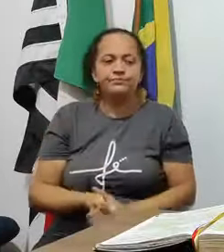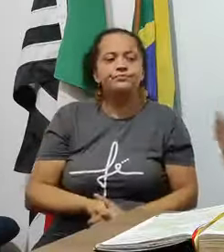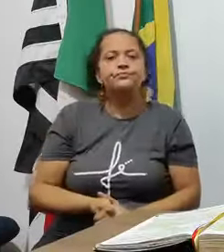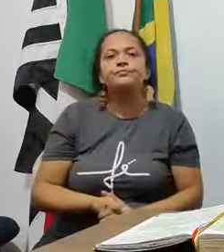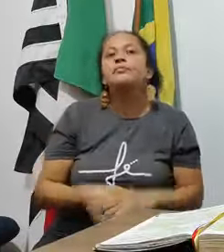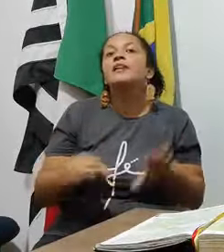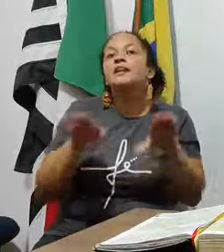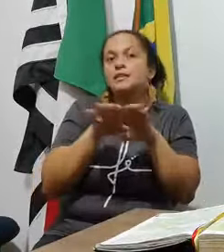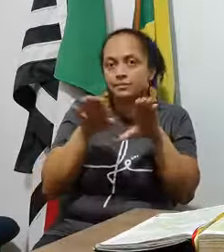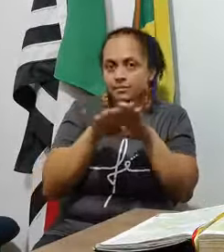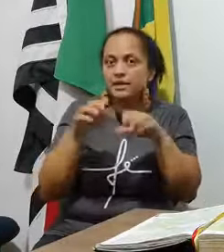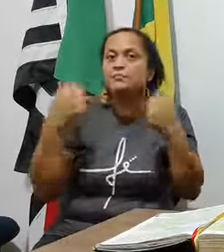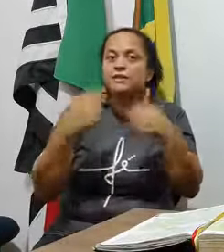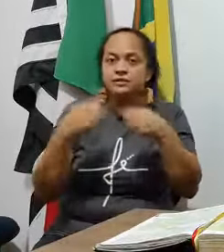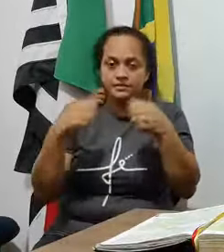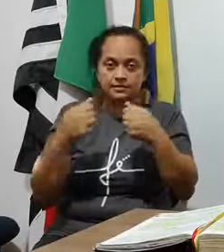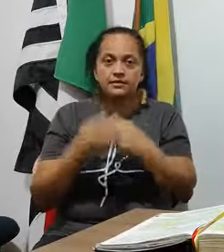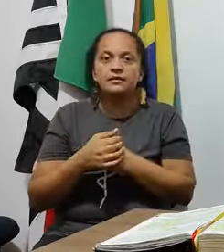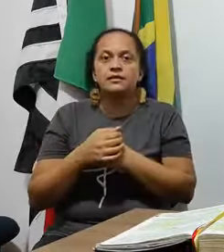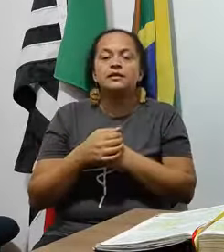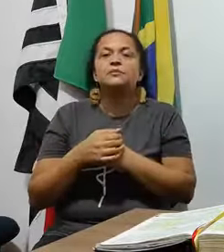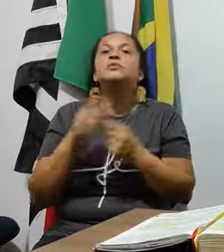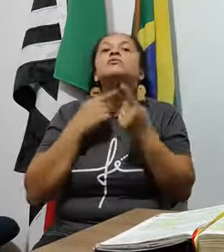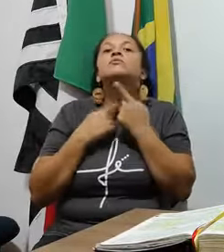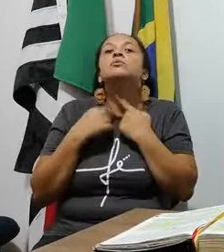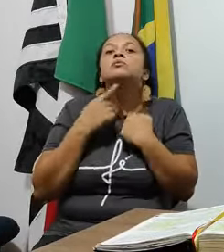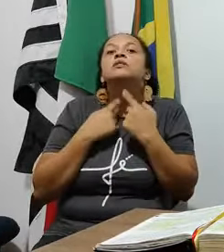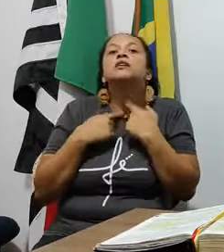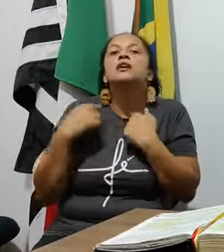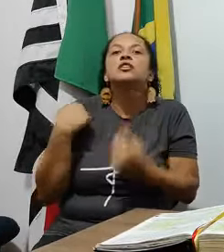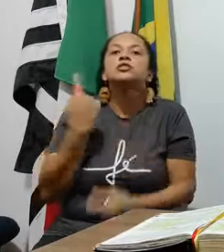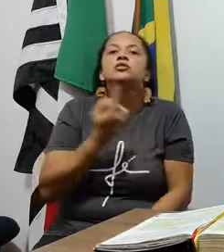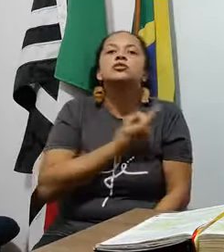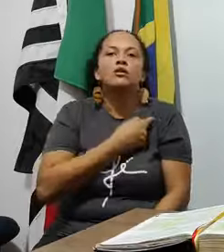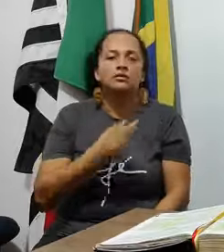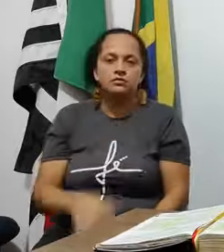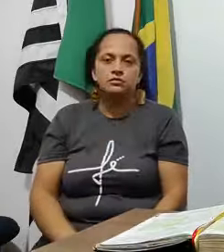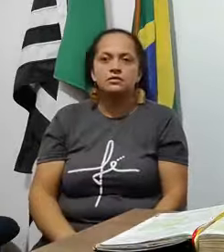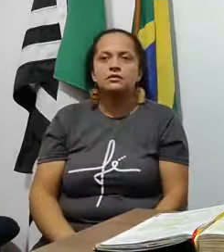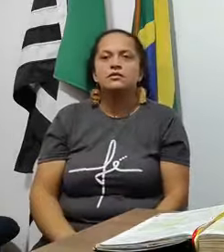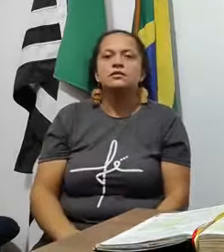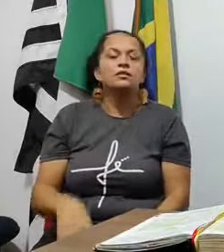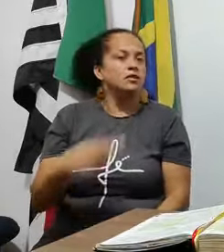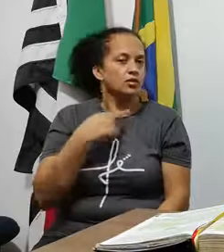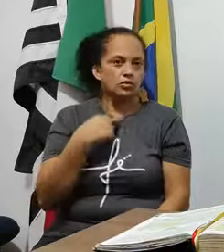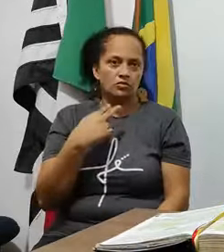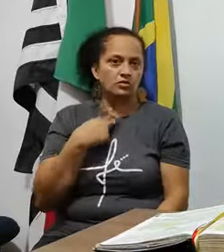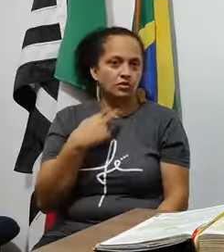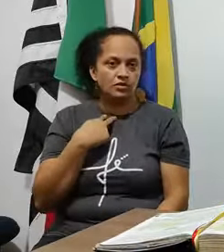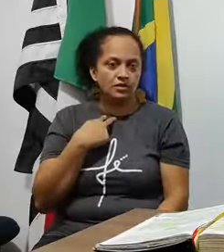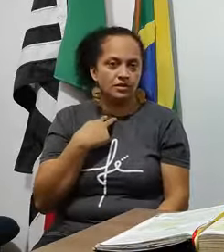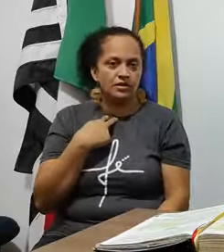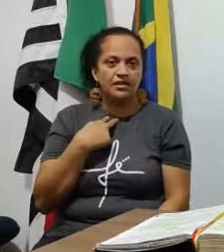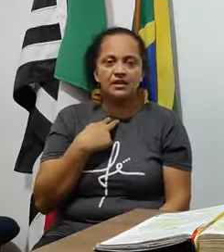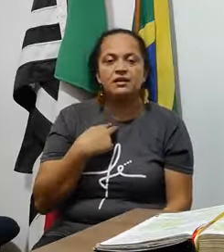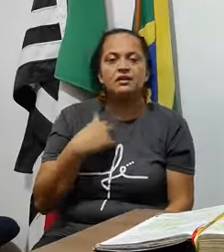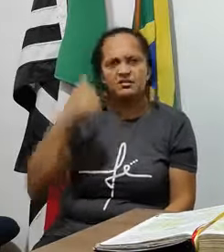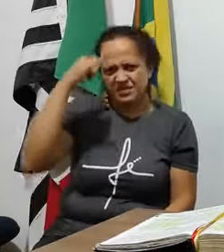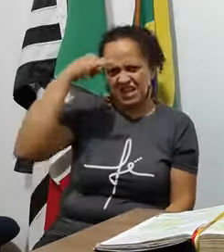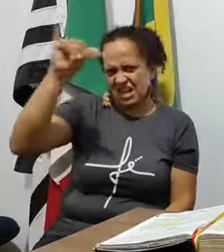temos que gerenciar também a nossa vontade, entendeu? Nós não podemos impedir que